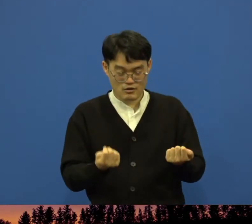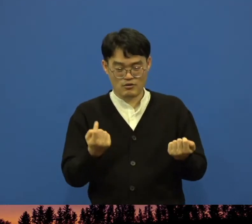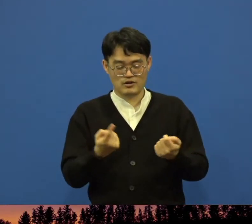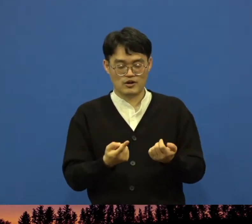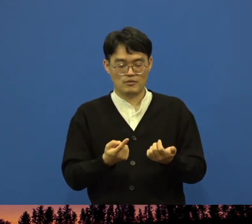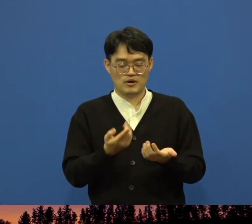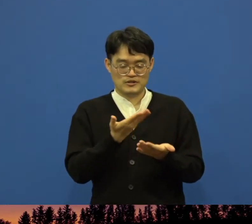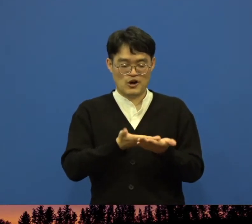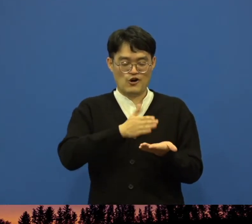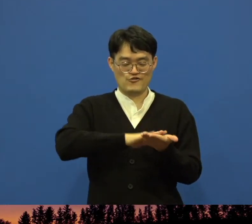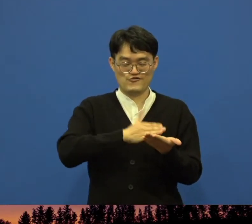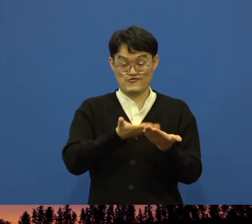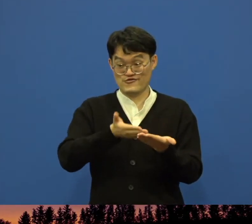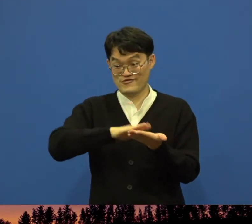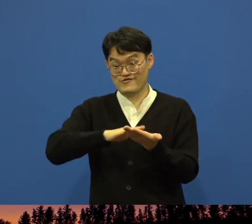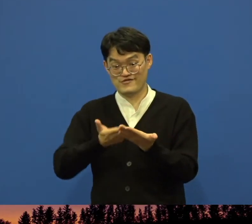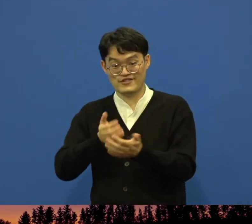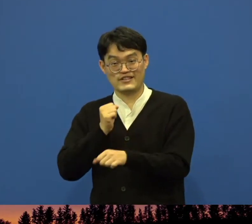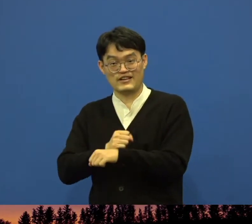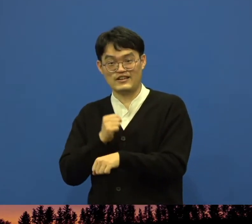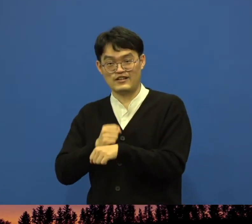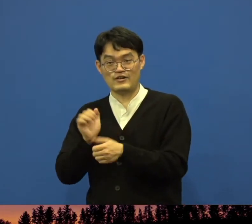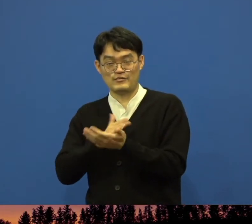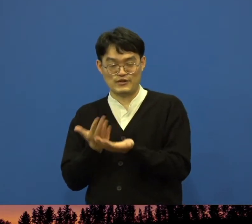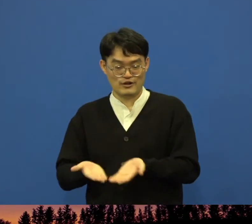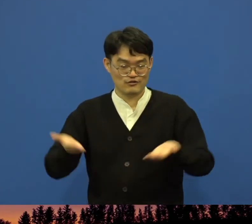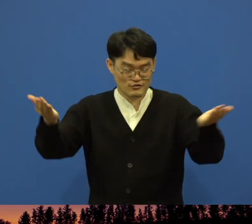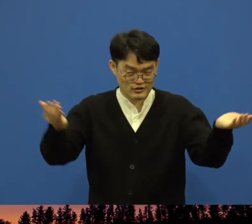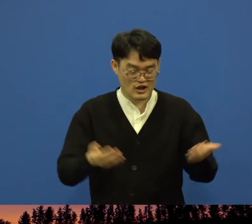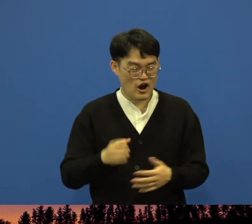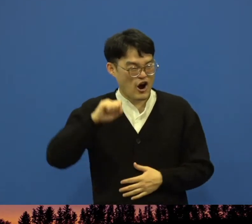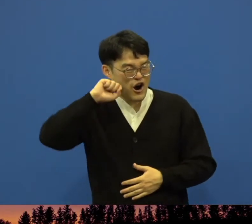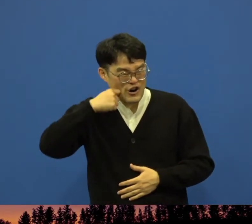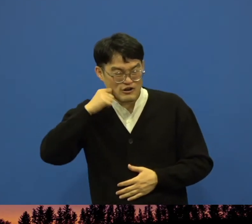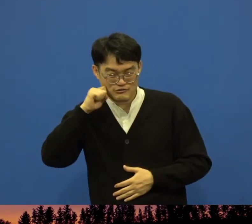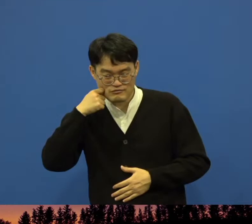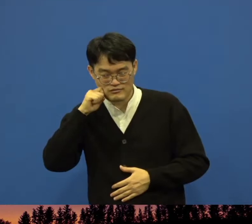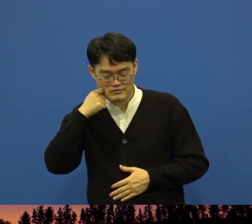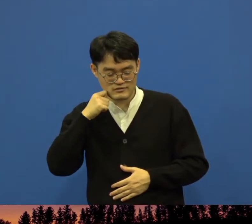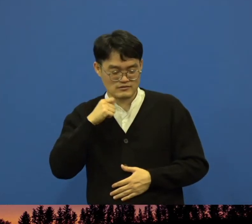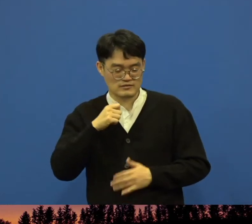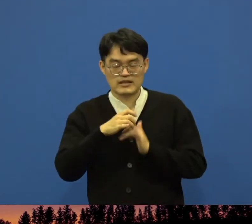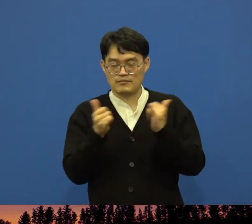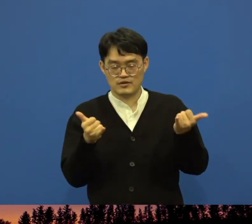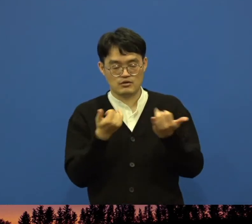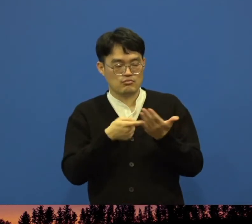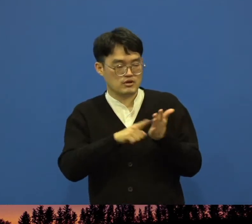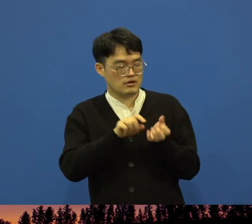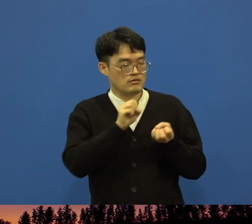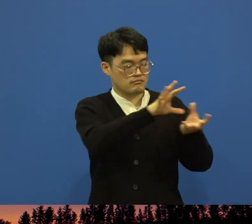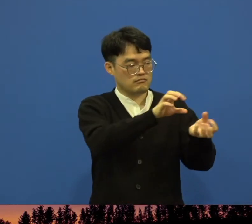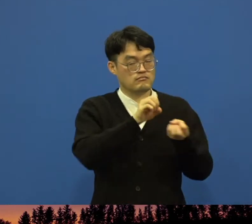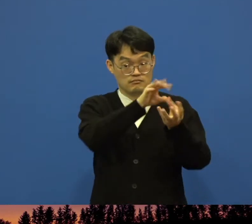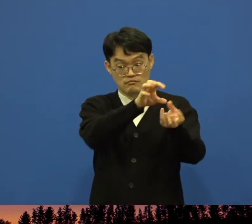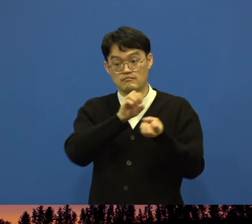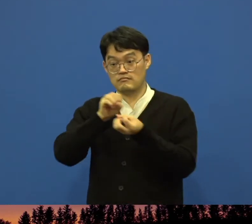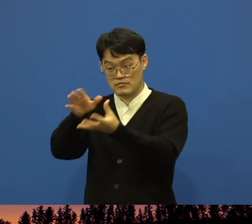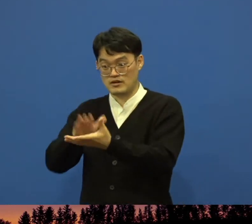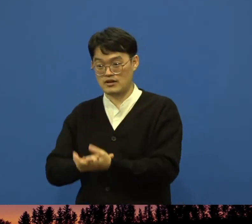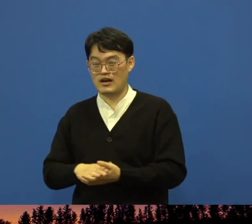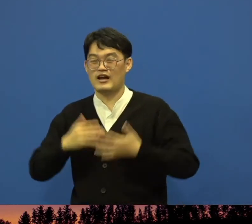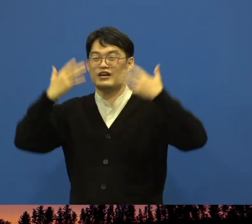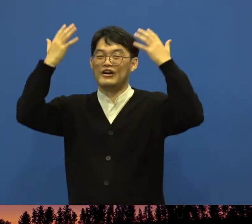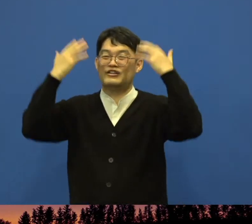점 붙이고 막 이랬는데 이제 우리 저 어려운 이웃들을 돕기 위해서 시간을 내가지고 아마 몇 시간 막 그